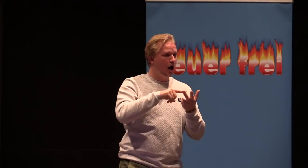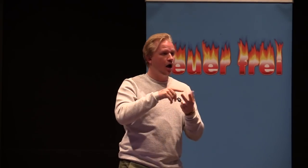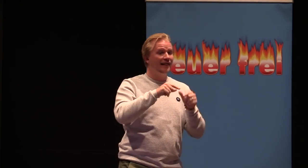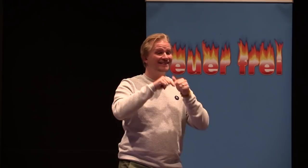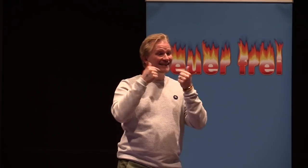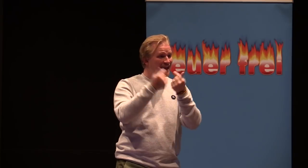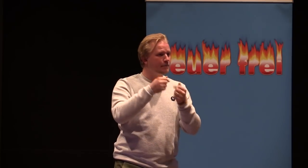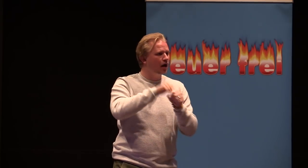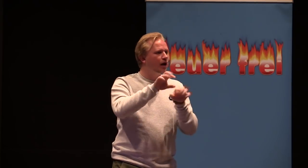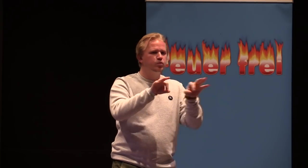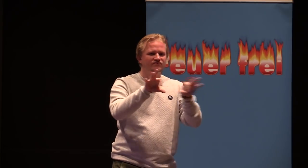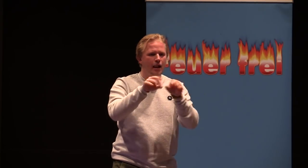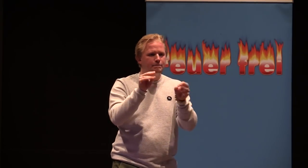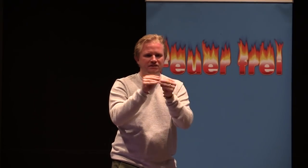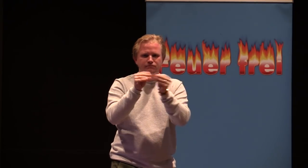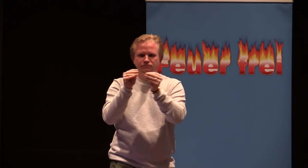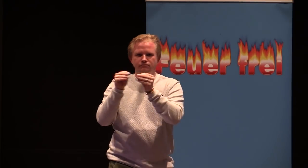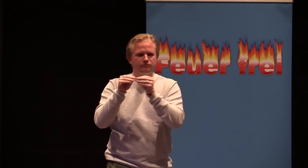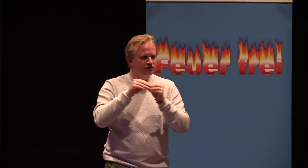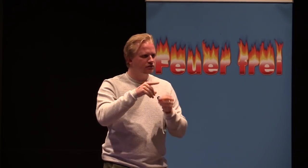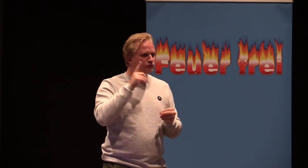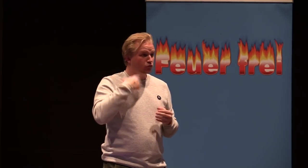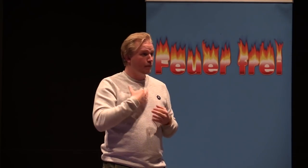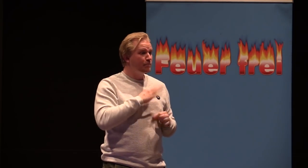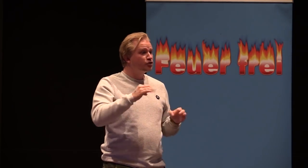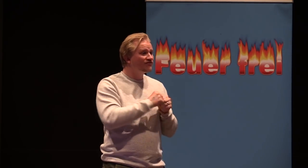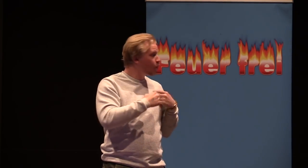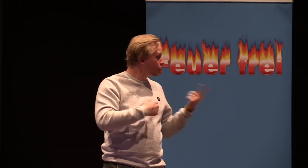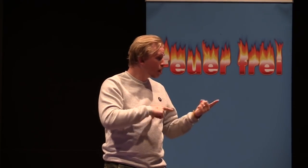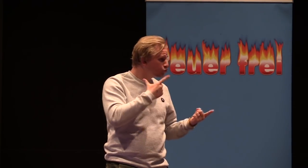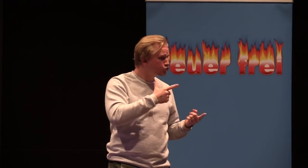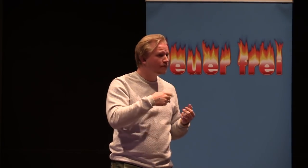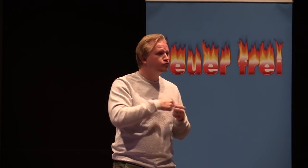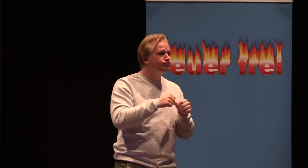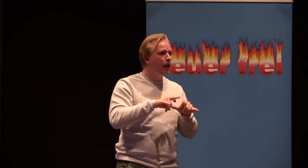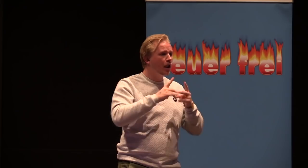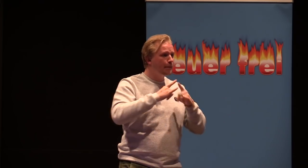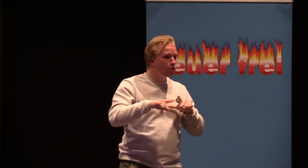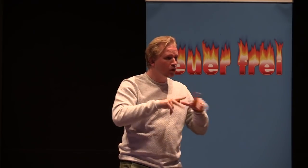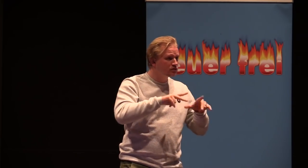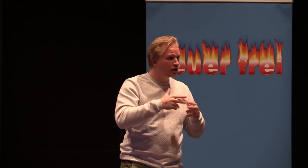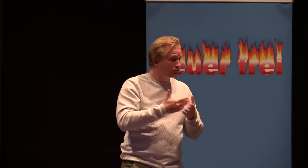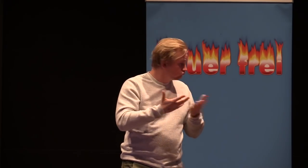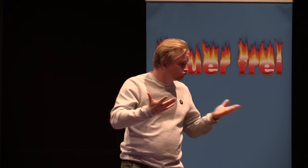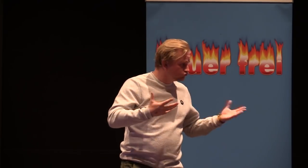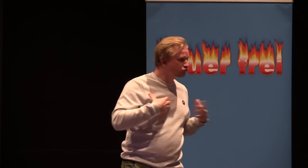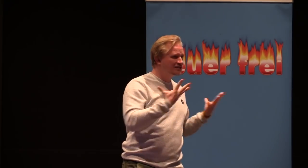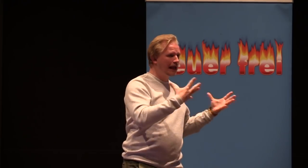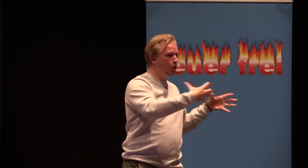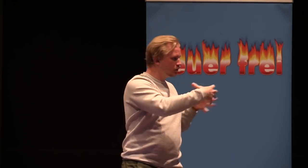Also ich denke, es ist ganz, ganz wichtig, ein Konzept zu haben und ein gemeinsames Ziel zu schaffen und dann die entsprechenden Personen zu finden. Und